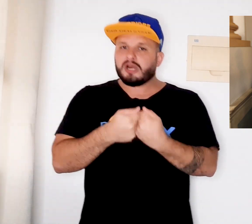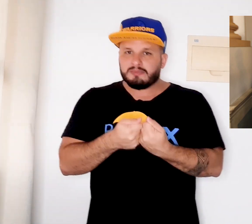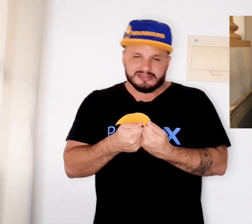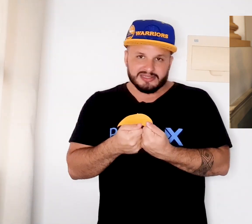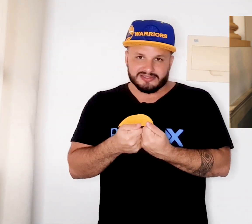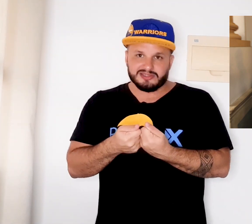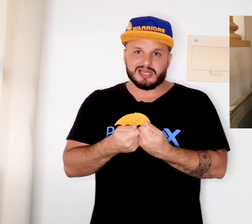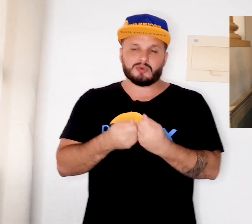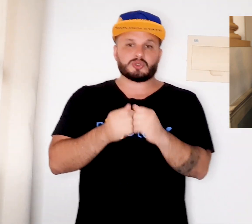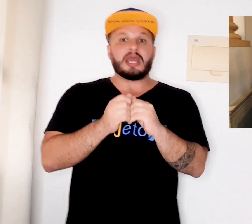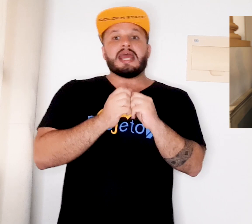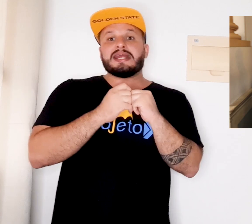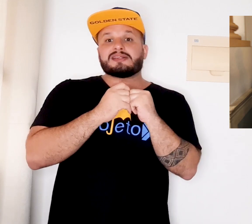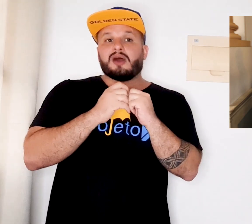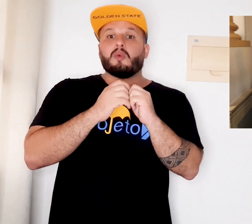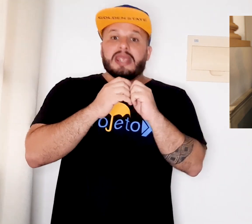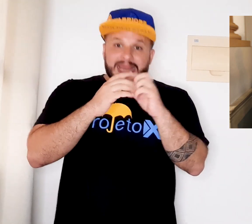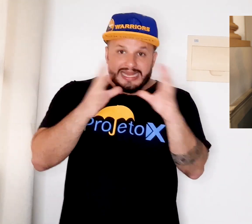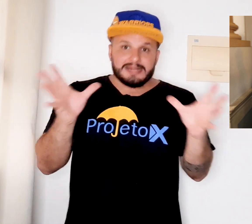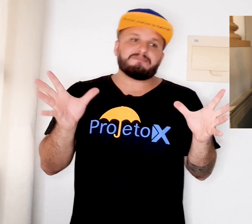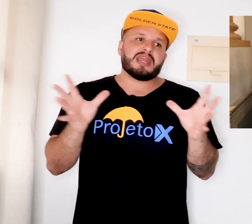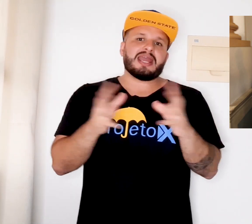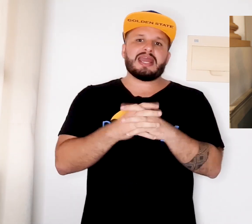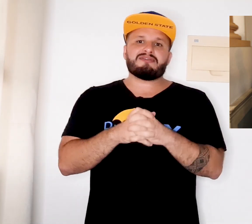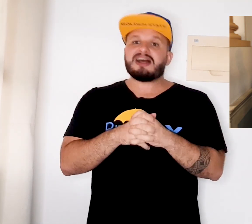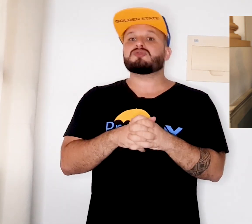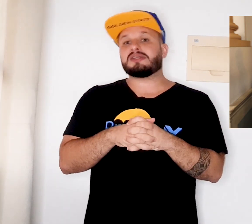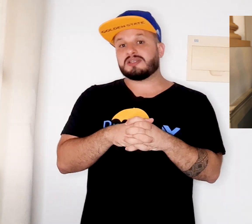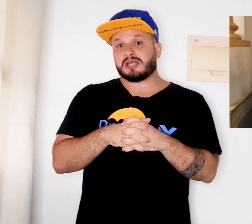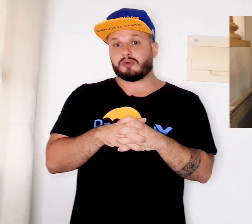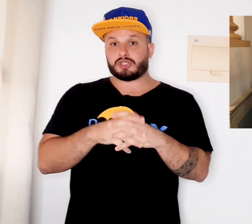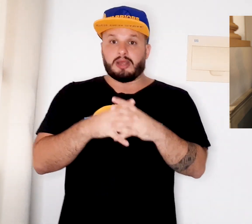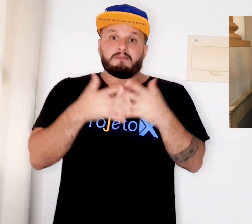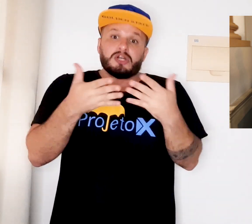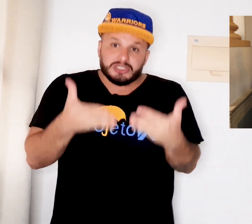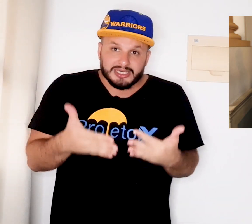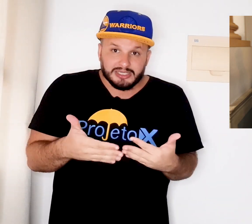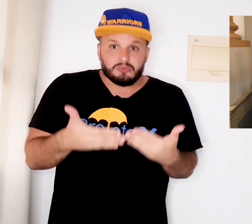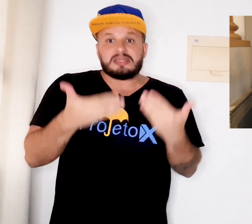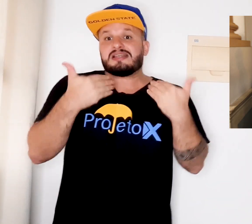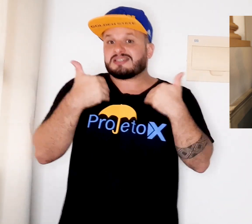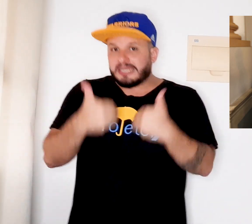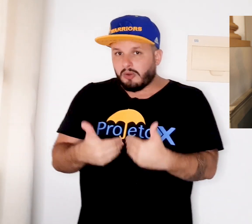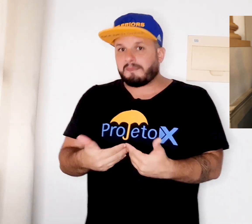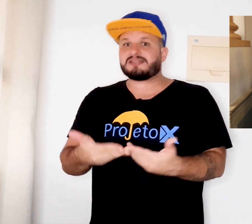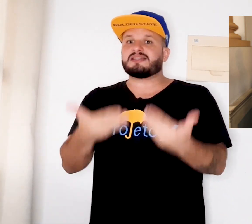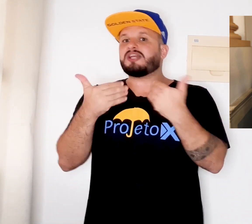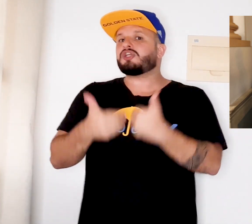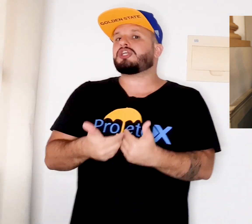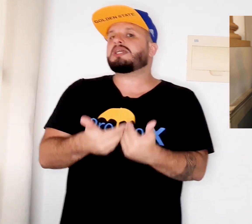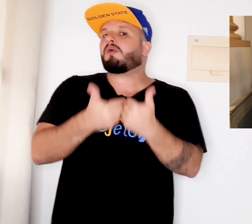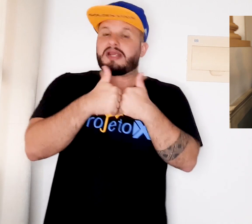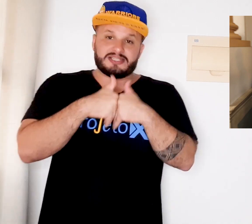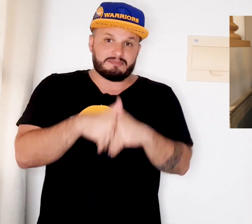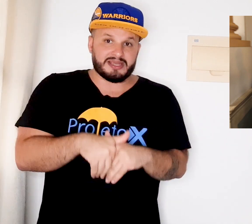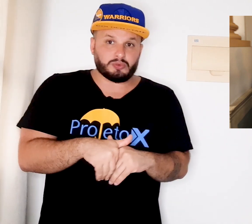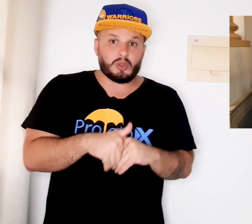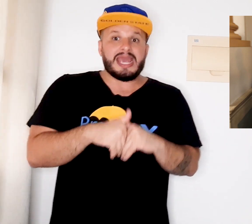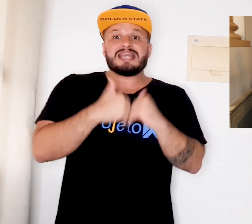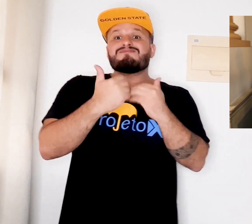anônima esses áudios. Então ele vazou esses áudios, mostrando que sim, o presidente tinha conhecimento, e